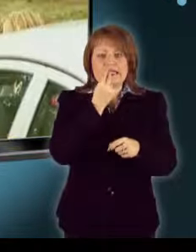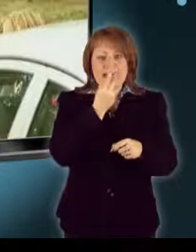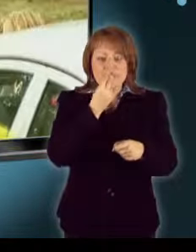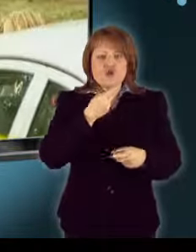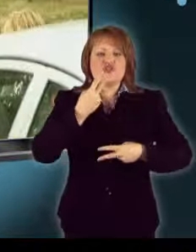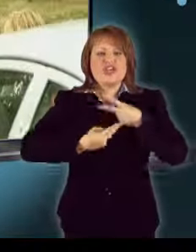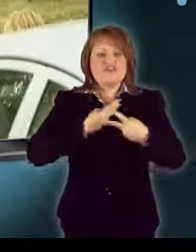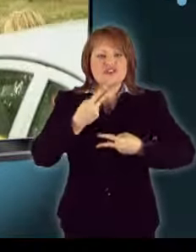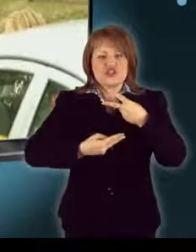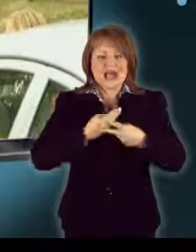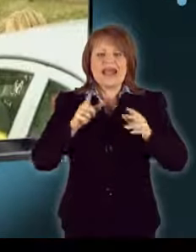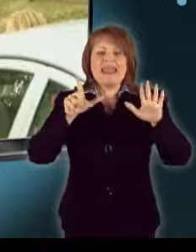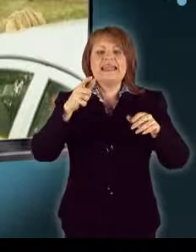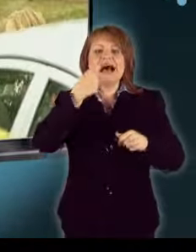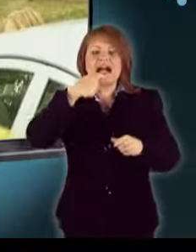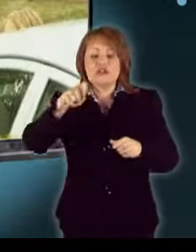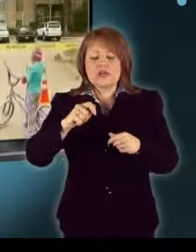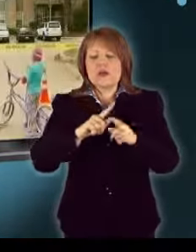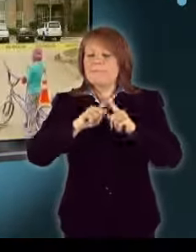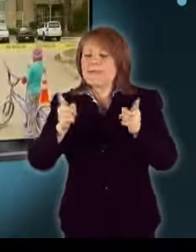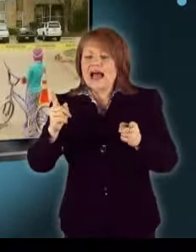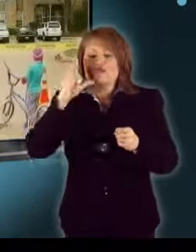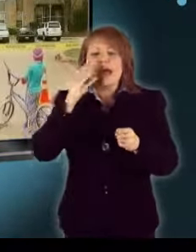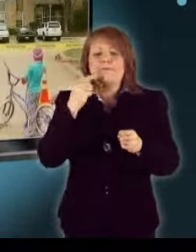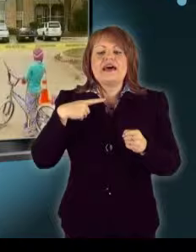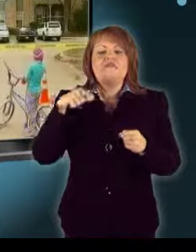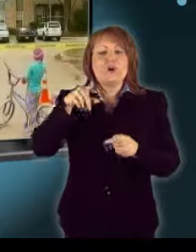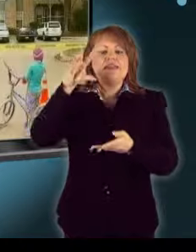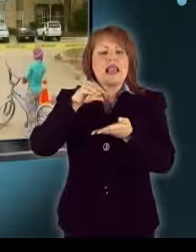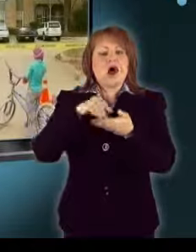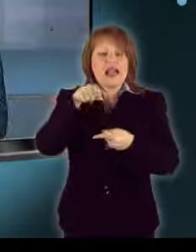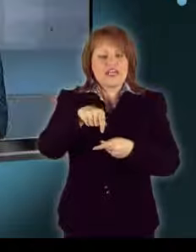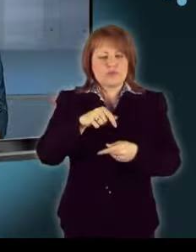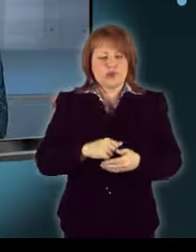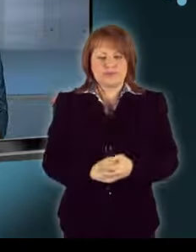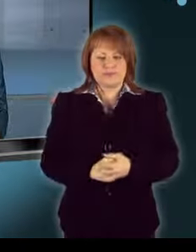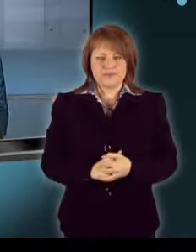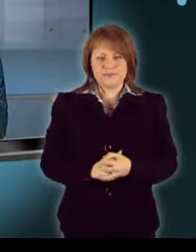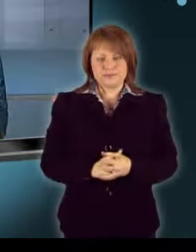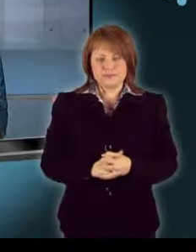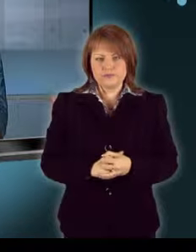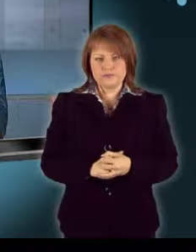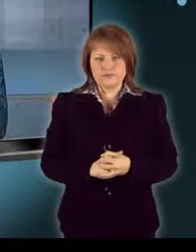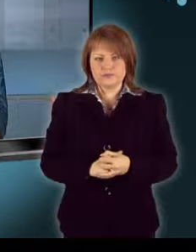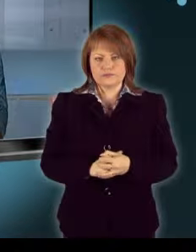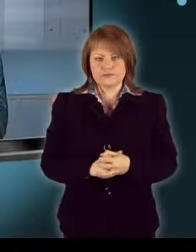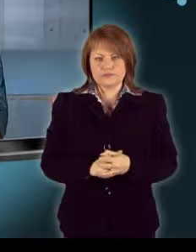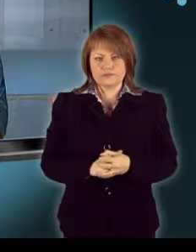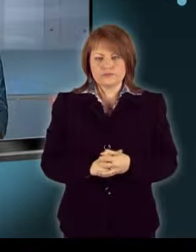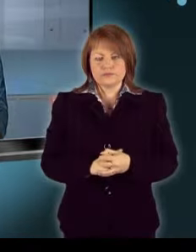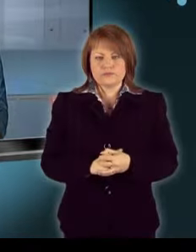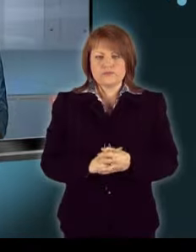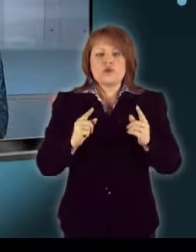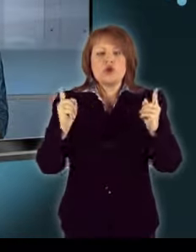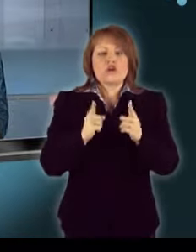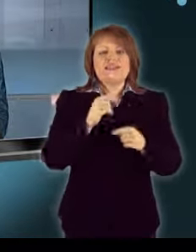hét áldozaton kívül volt-e még valaki a lakásban a lövöldözés idején. Végül röviden a várható